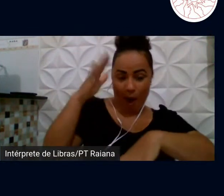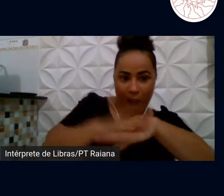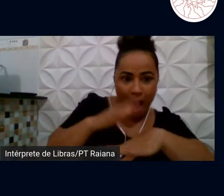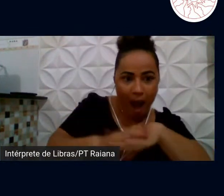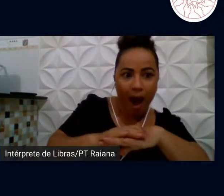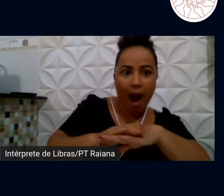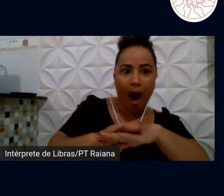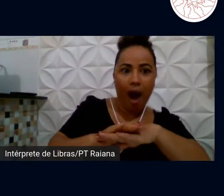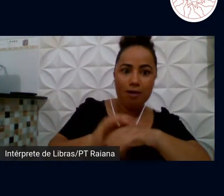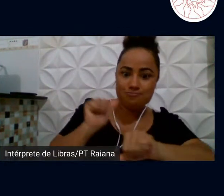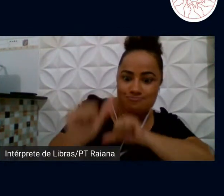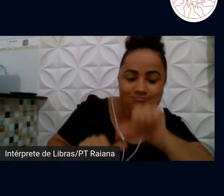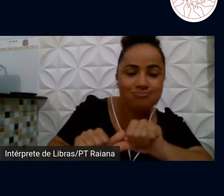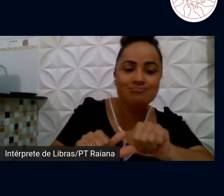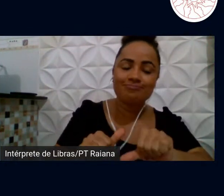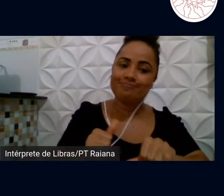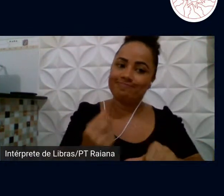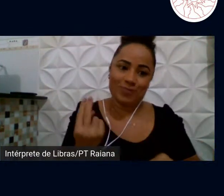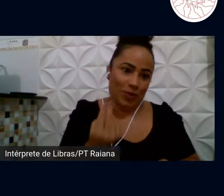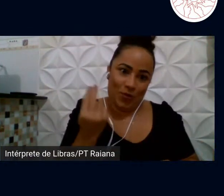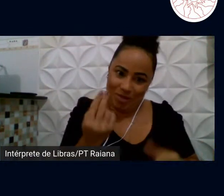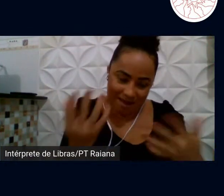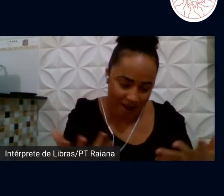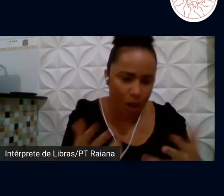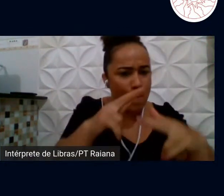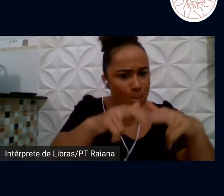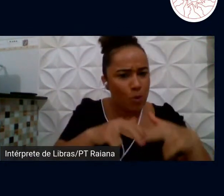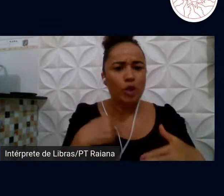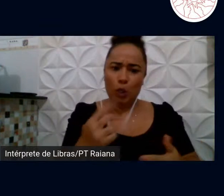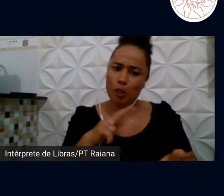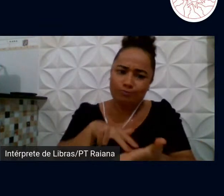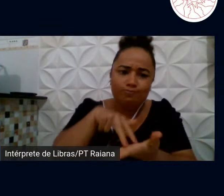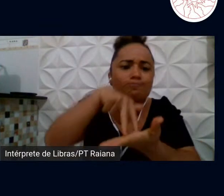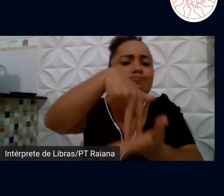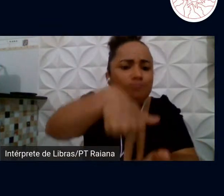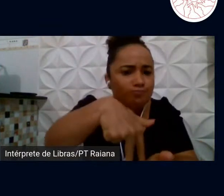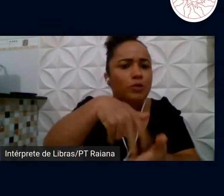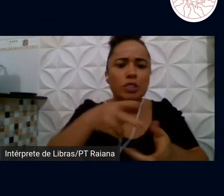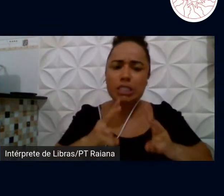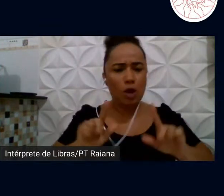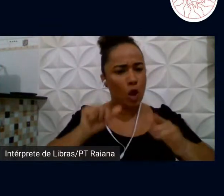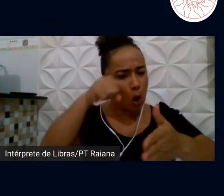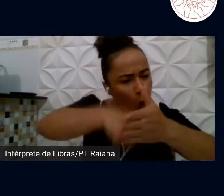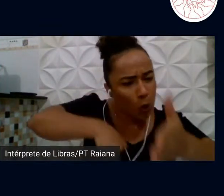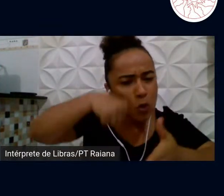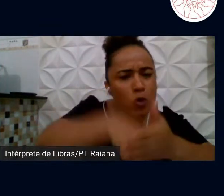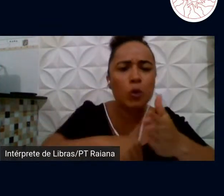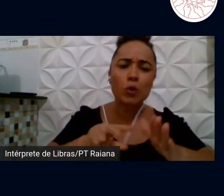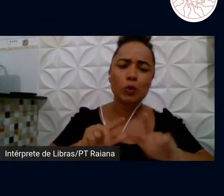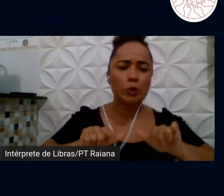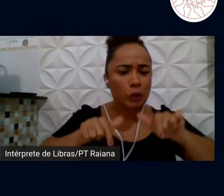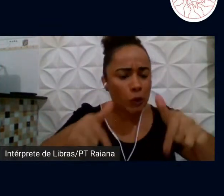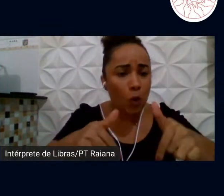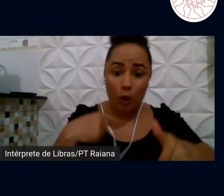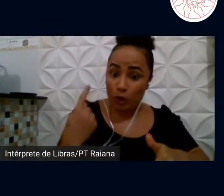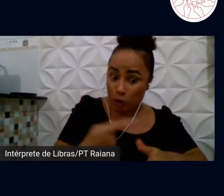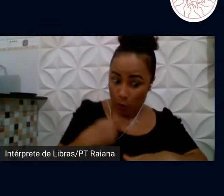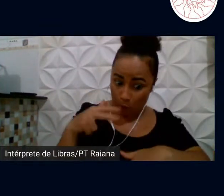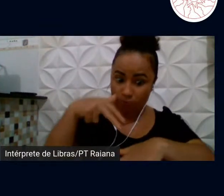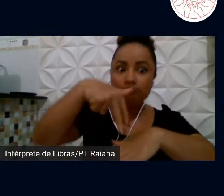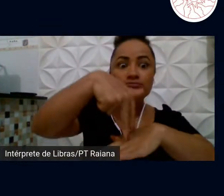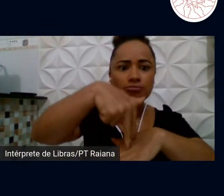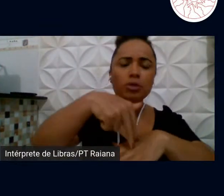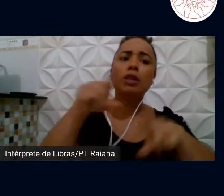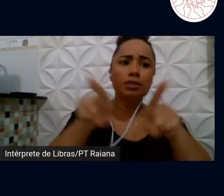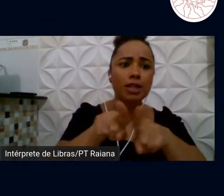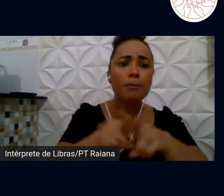não dá pra gente ficar. Então vamos eh nos colocar sempre eh de pé a lutar eh pelo nosso lugar, pelo lugar da